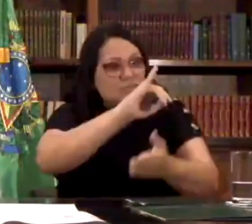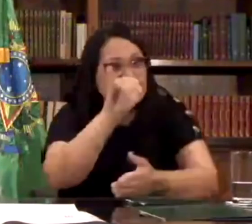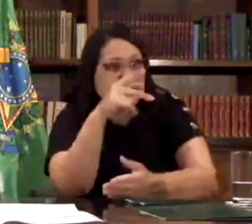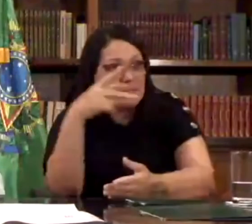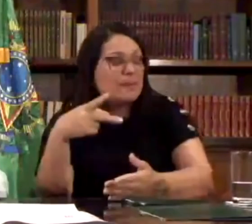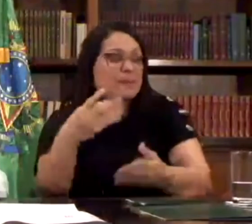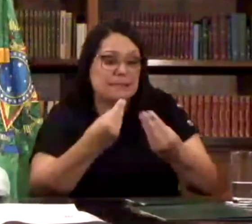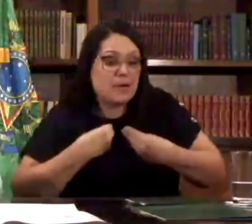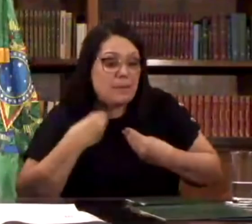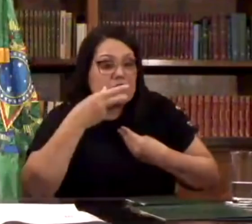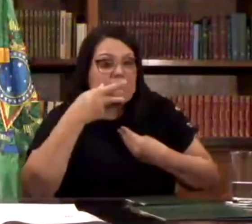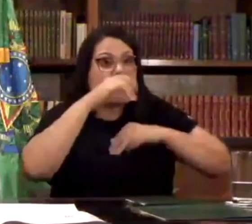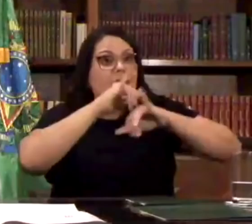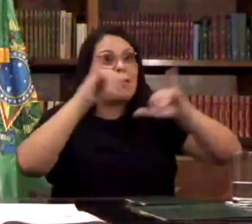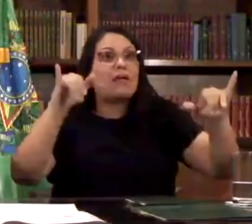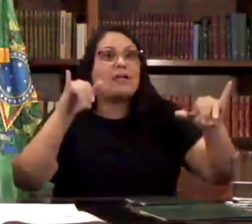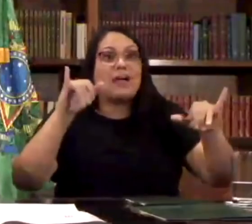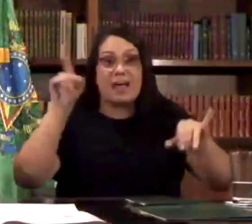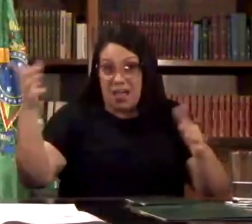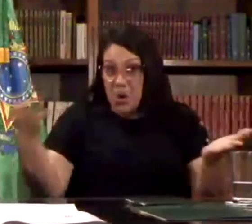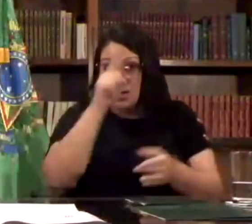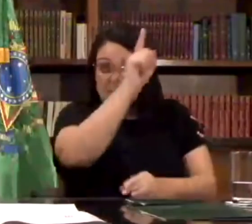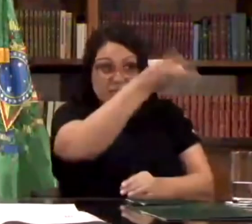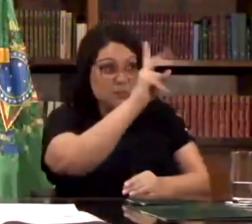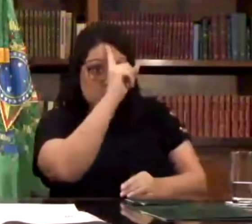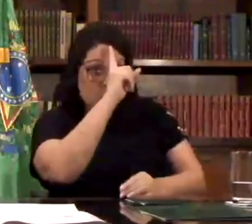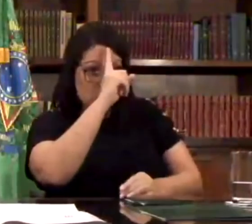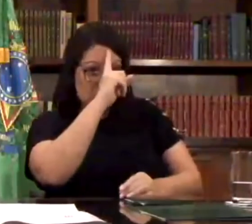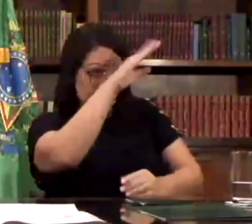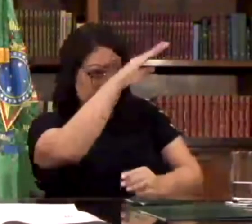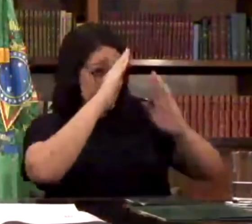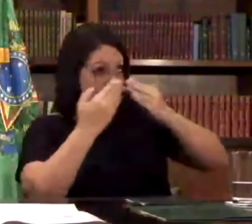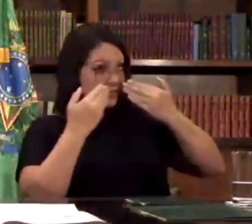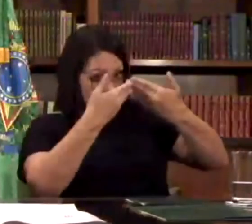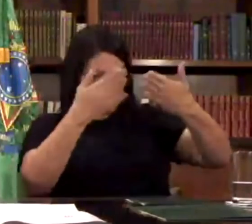vem acontecendo. Você pode ver, o jornalista aqui tem em média 15 diariamente,